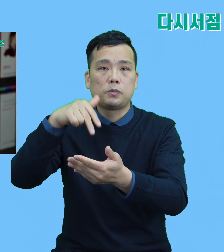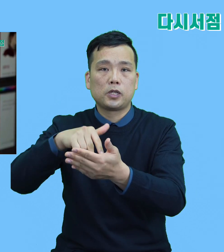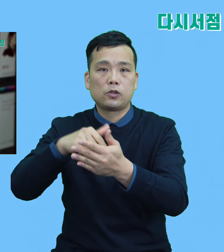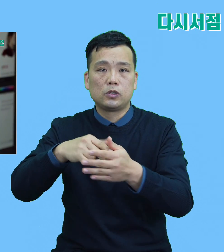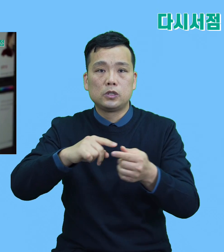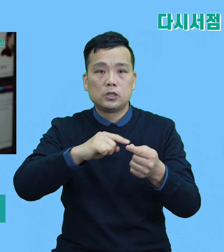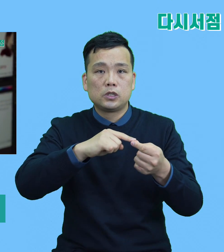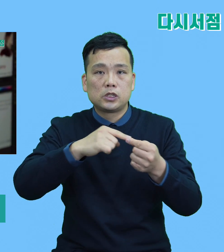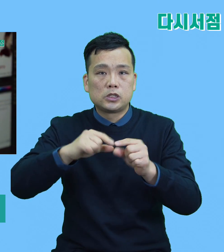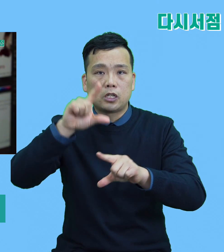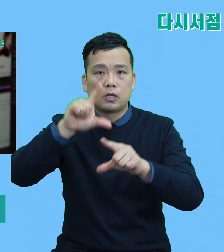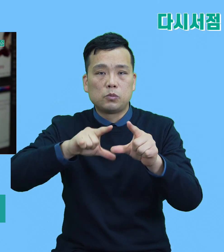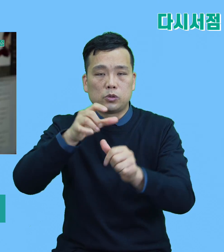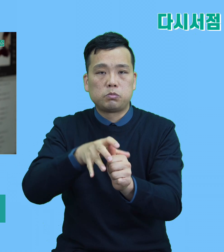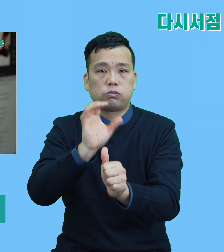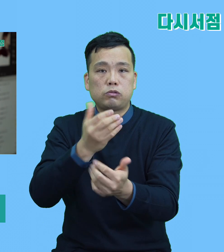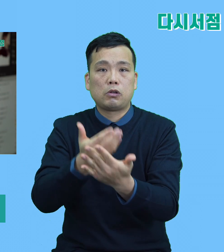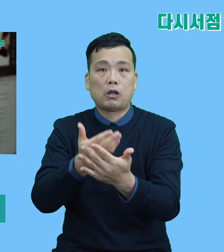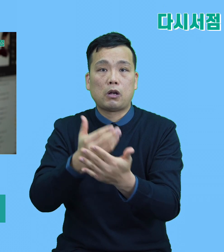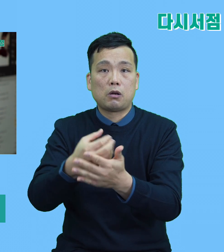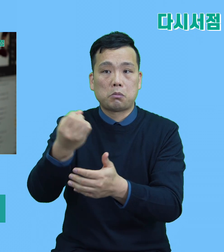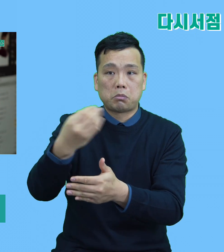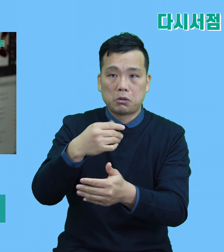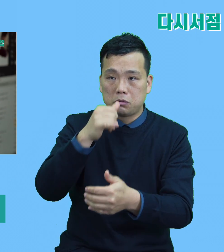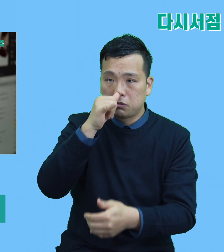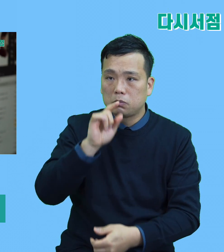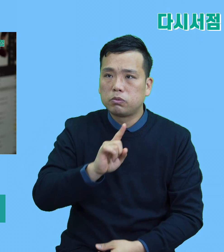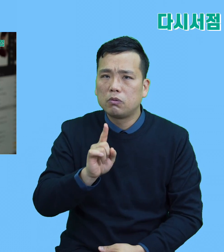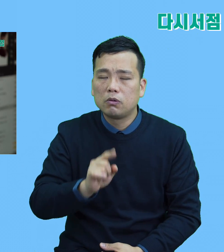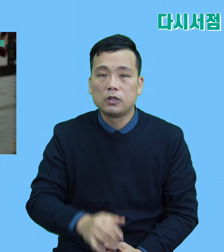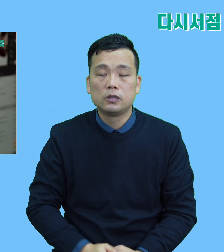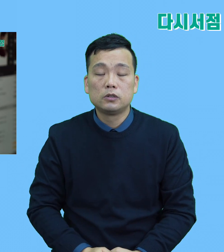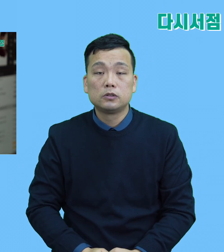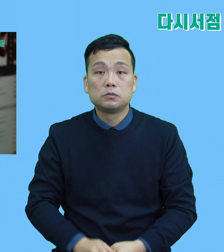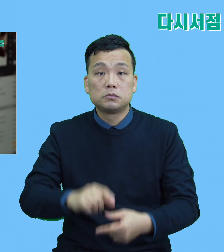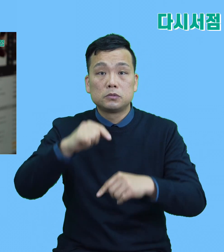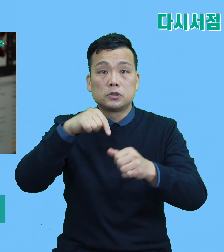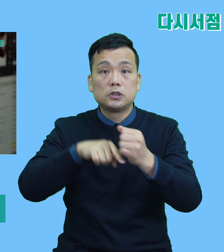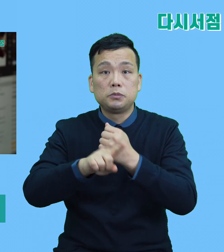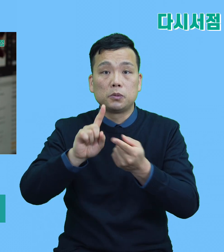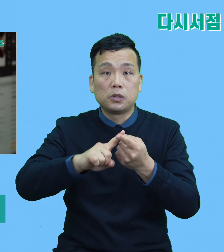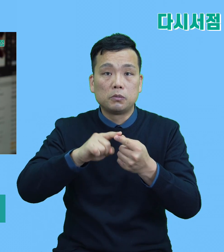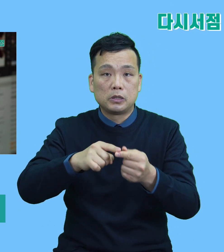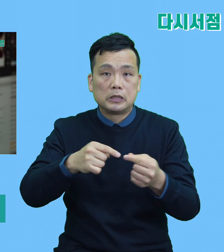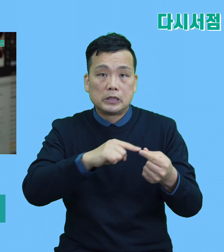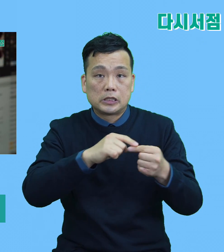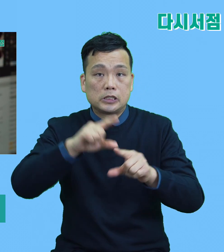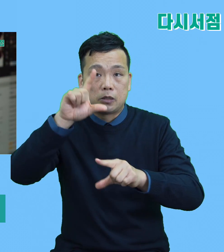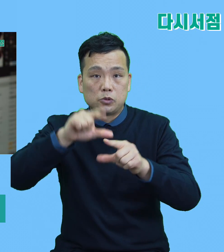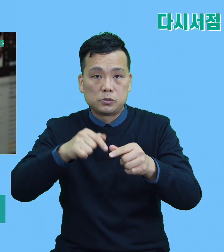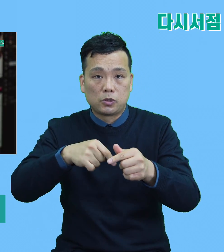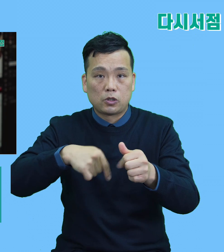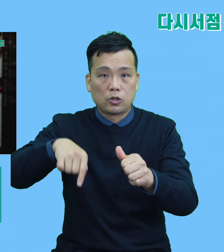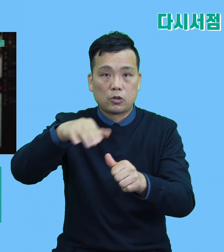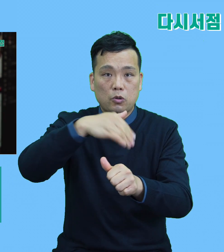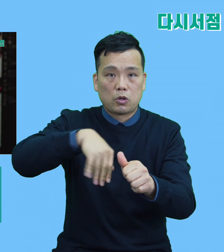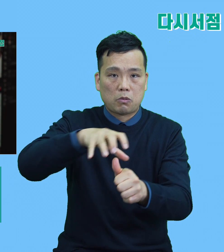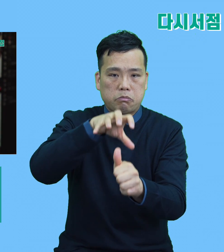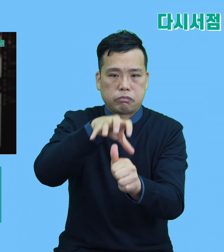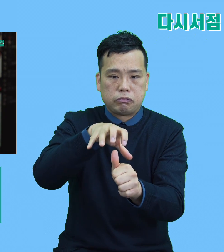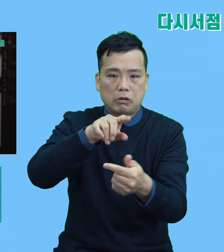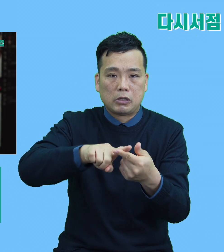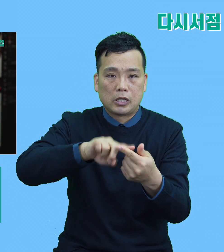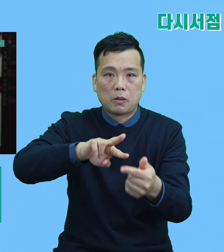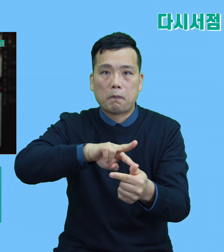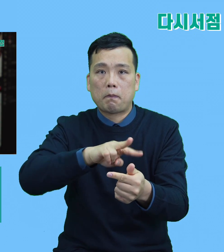깨서 보내주세요라고 할 경우가 있는데요. 그 말은 글자의 아웃라인을 따로 떼내어 이미지로